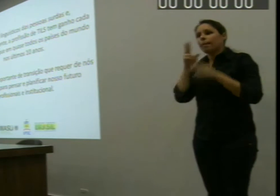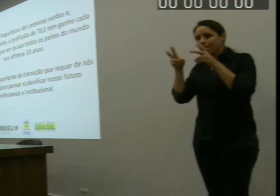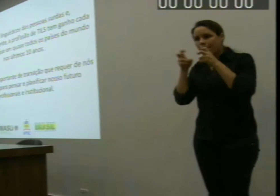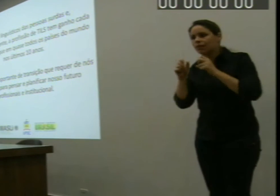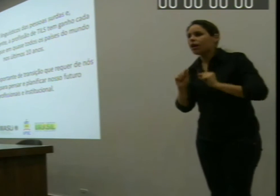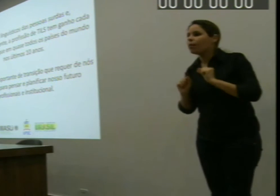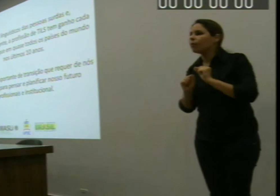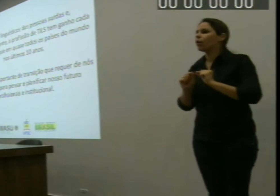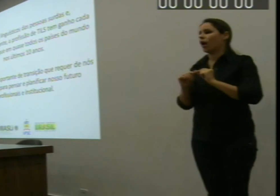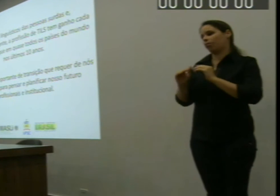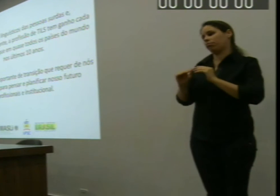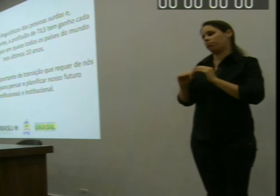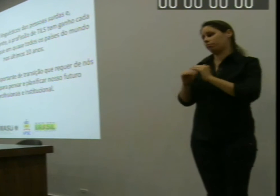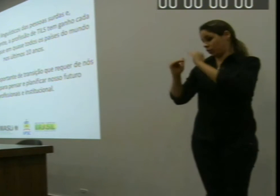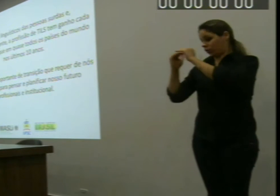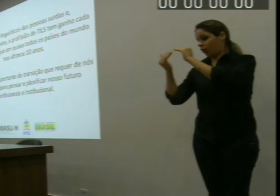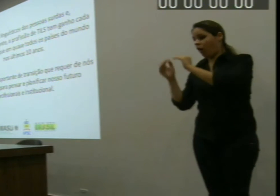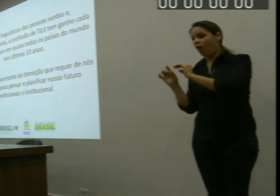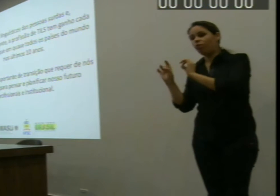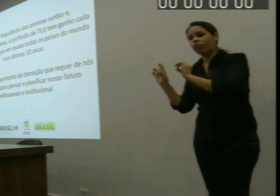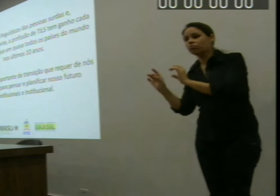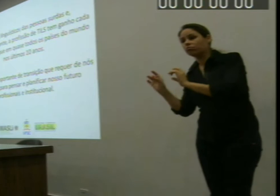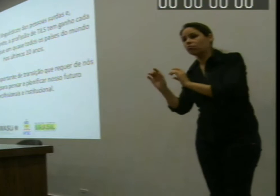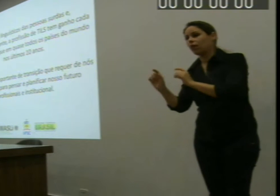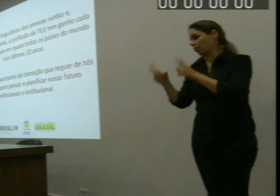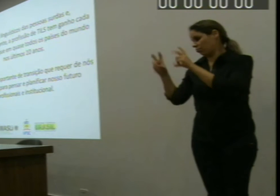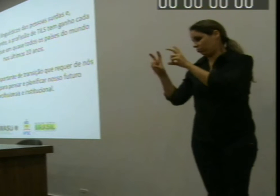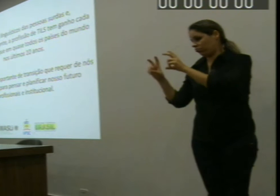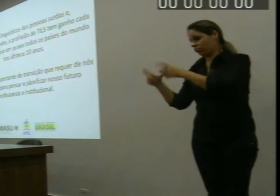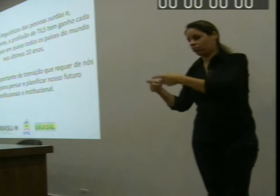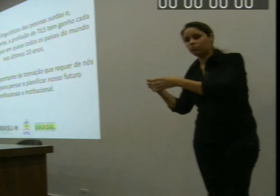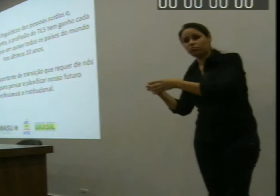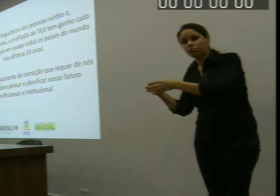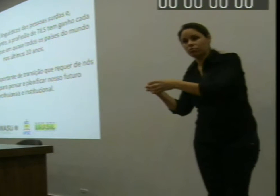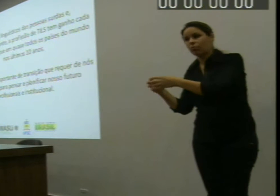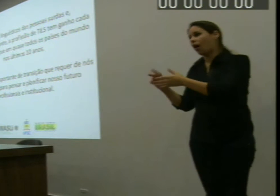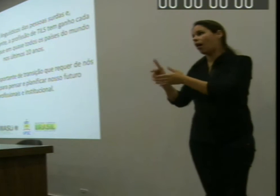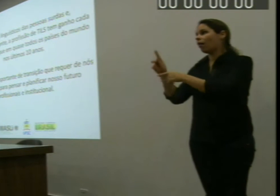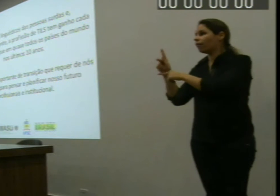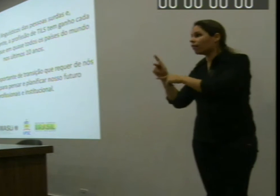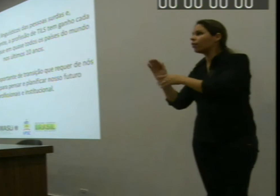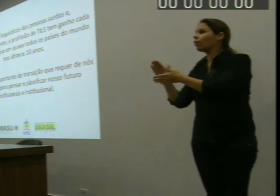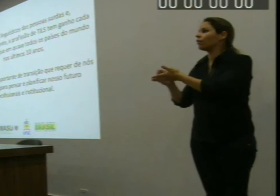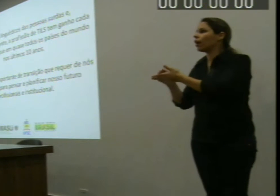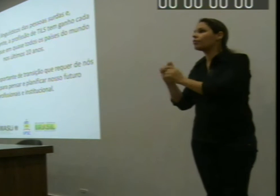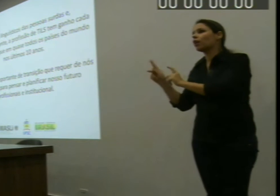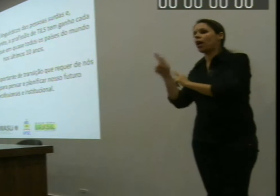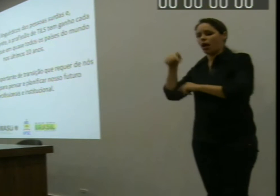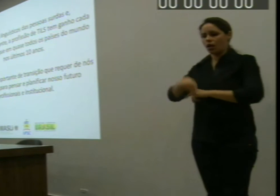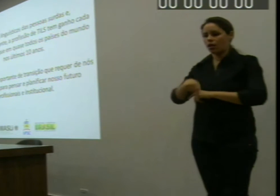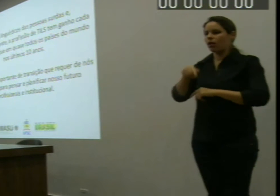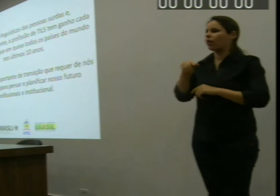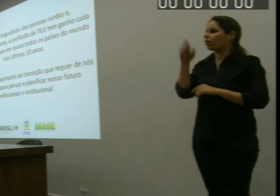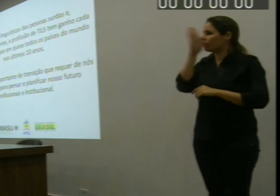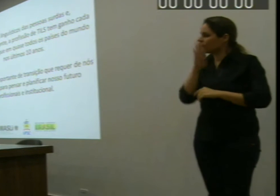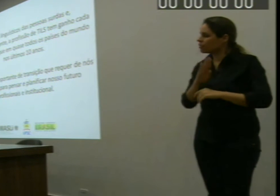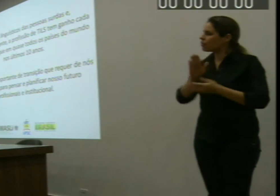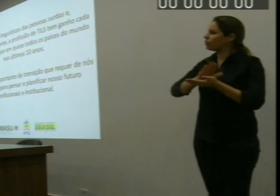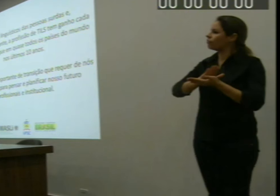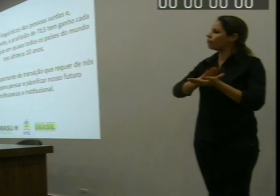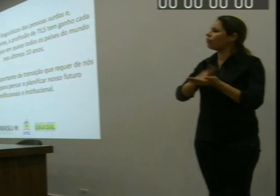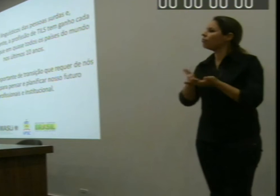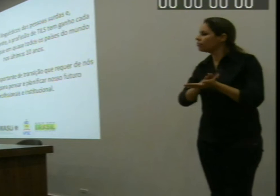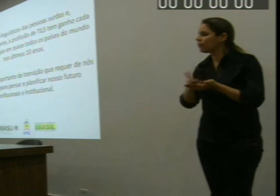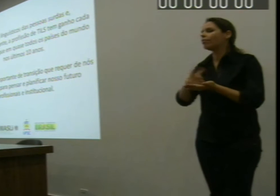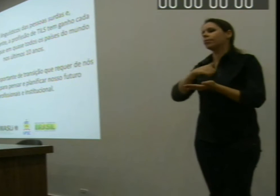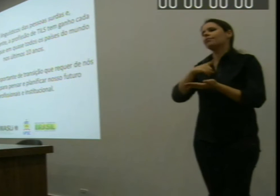como a gente também desenvolve em alguns aspectos e a gente tem dificuldade em outros mas o fato é que na última década a gente não pode negar que a língua de